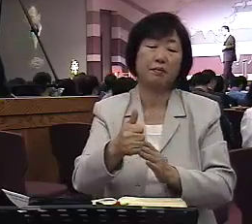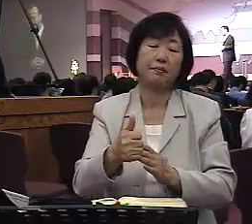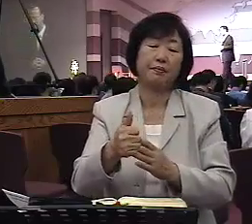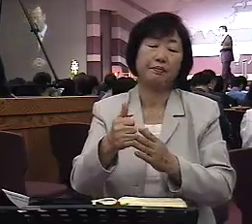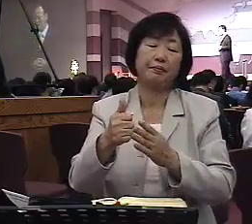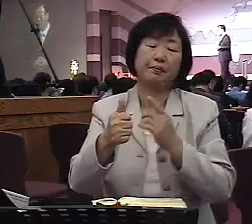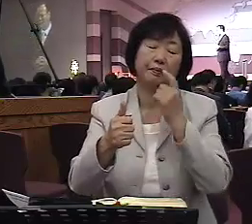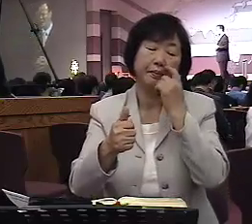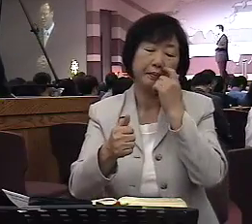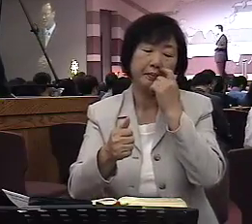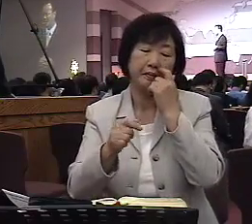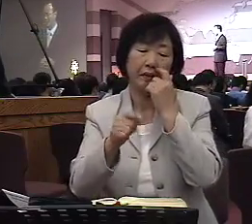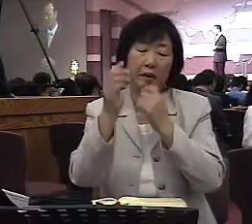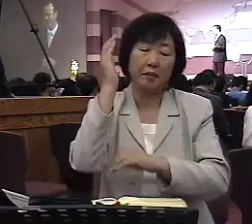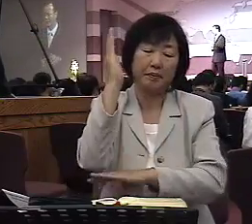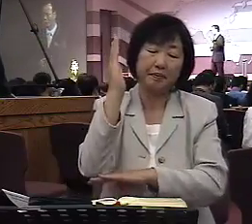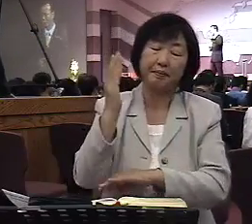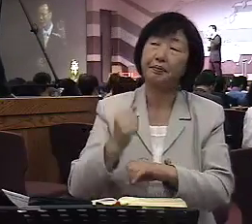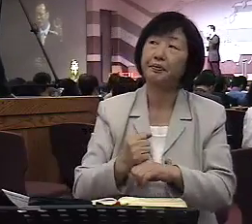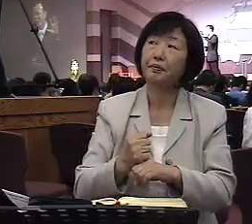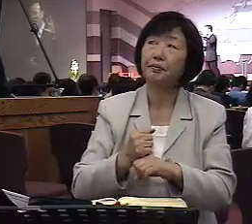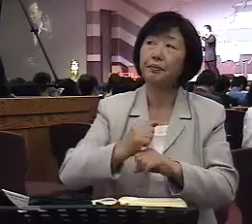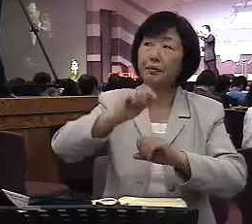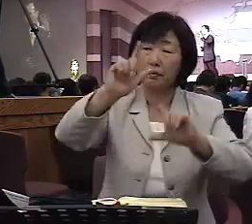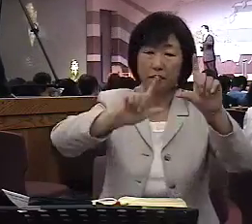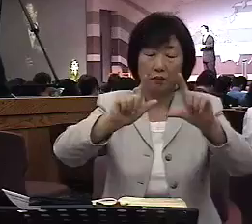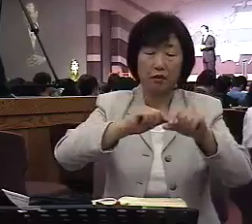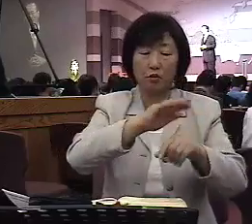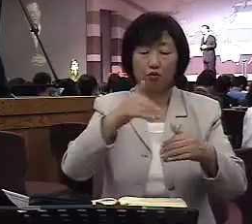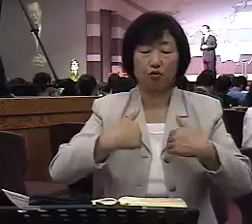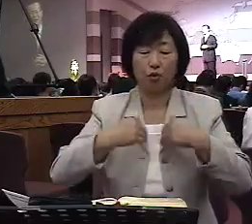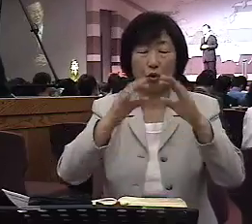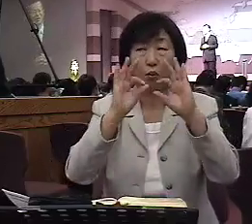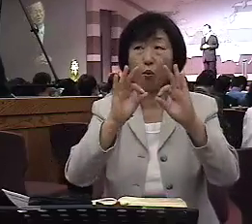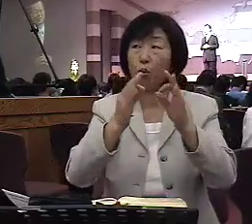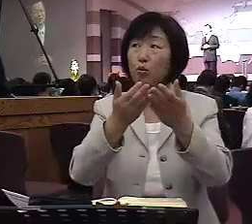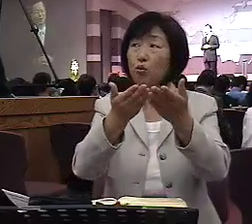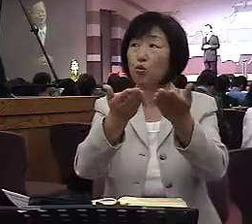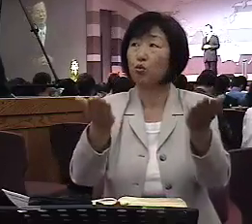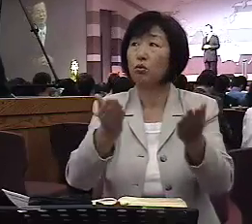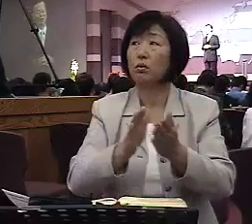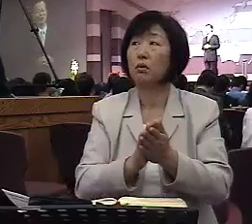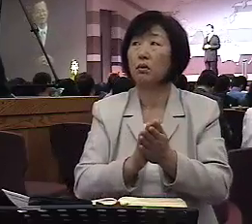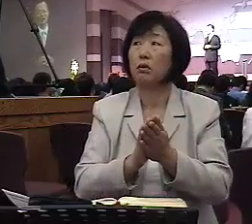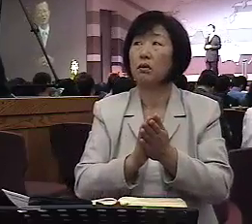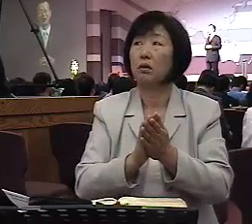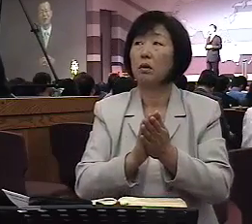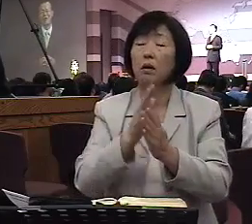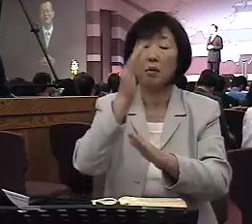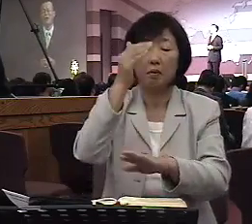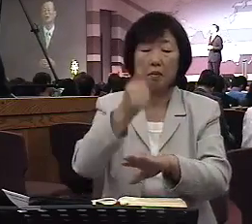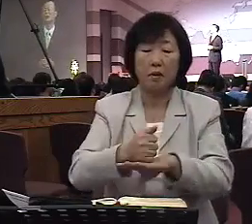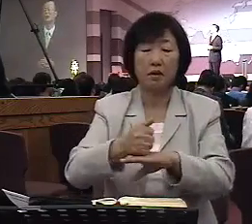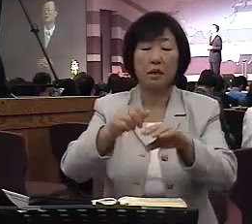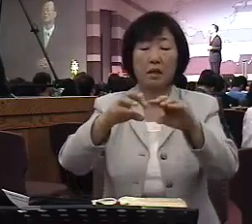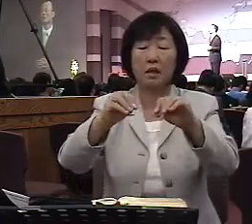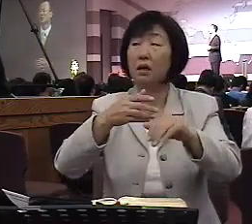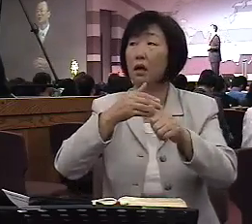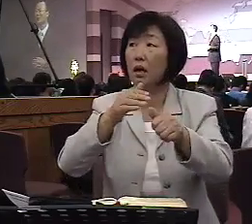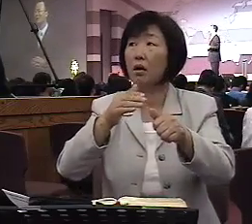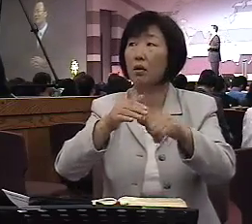예수님께서 이 말씀을, 이 모델을 우리에게 보여주시고 마지막 지상명령으로 너희는 가서